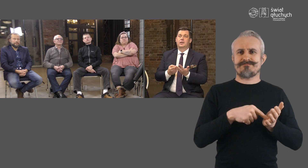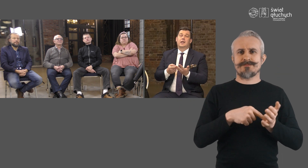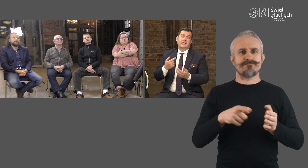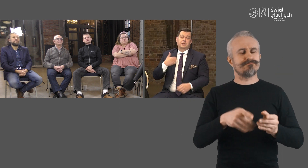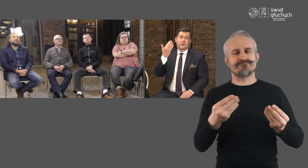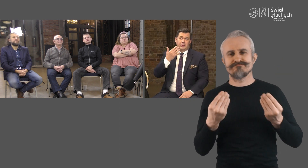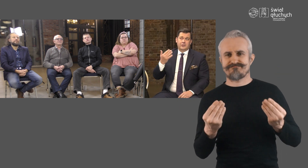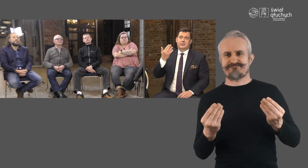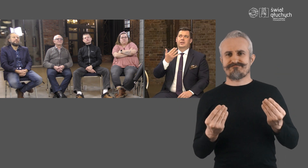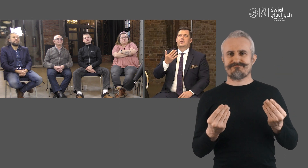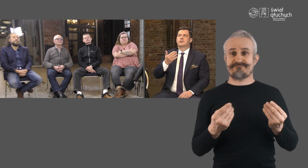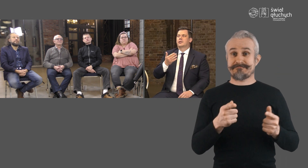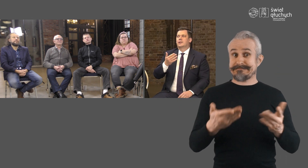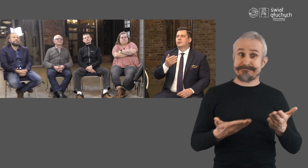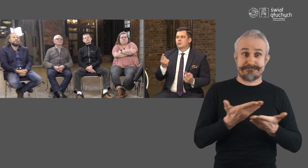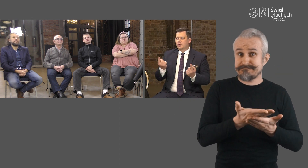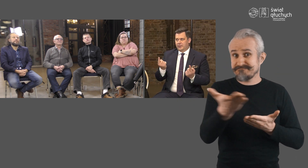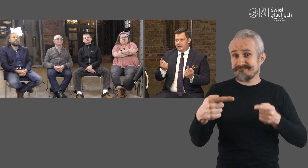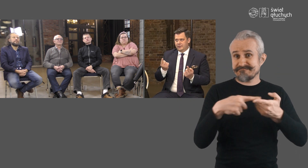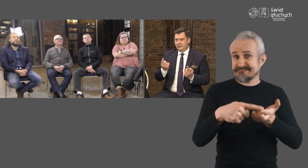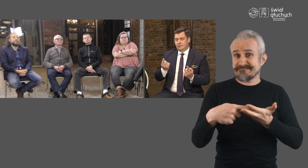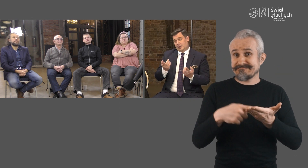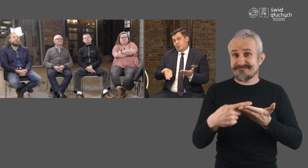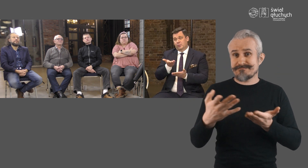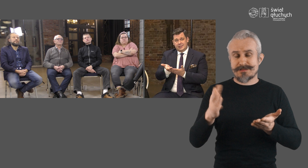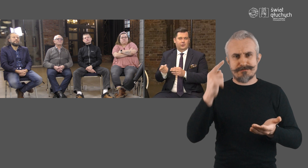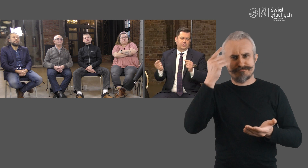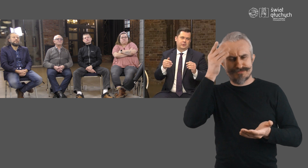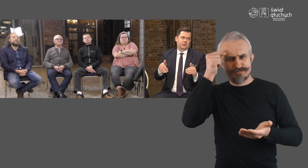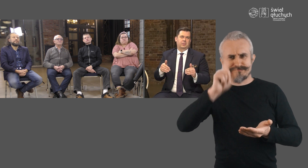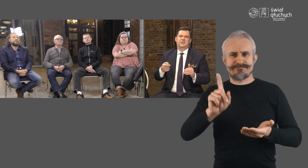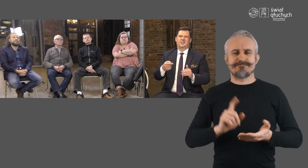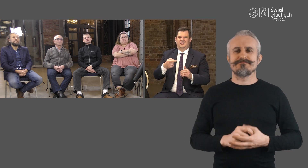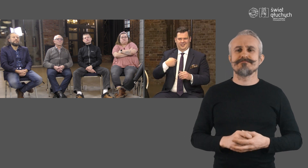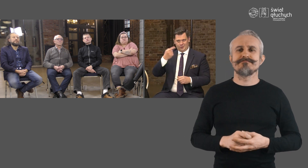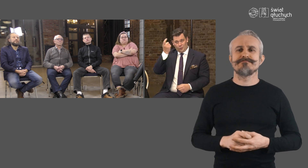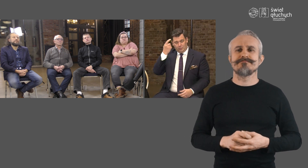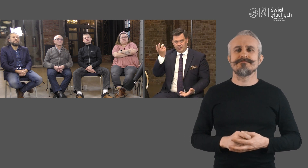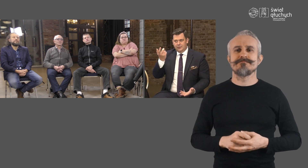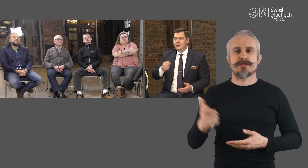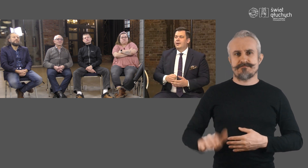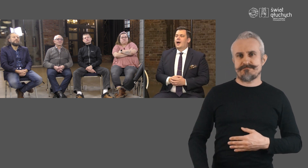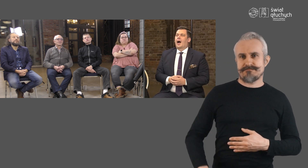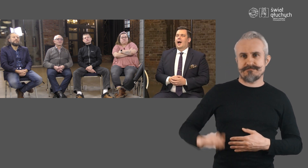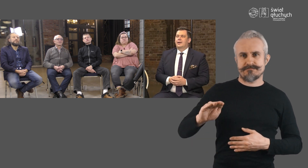itd. Ja sobie wyobrażam, że super, taka propozycja do dyskusji, może powiecie, jest